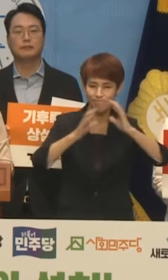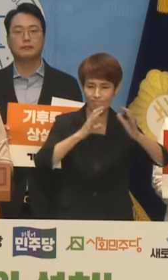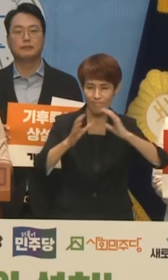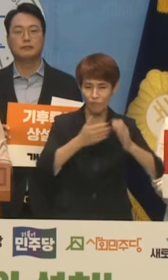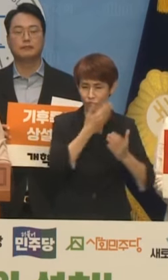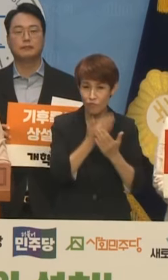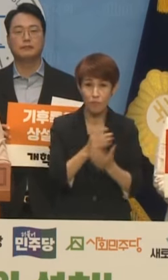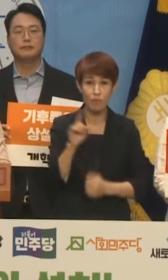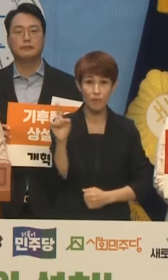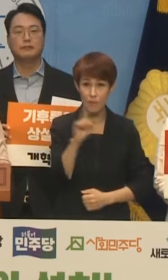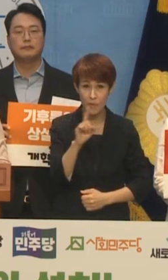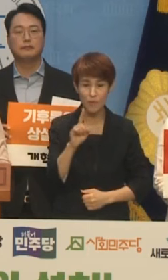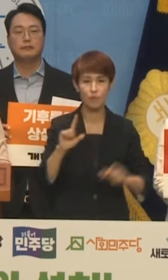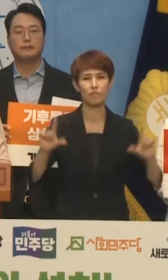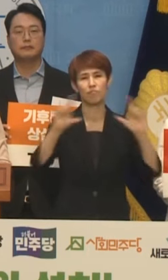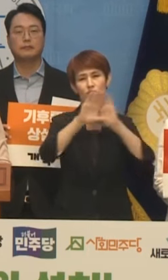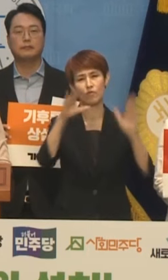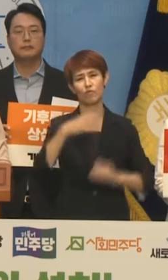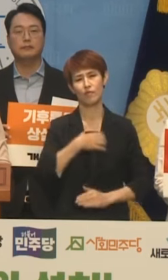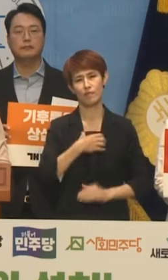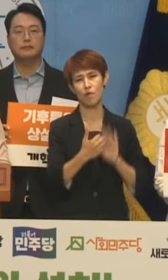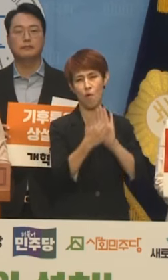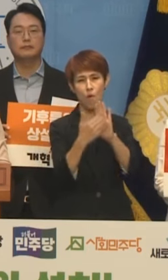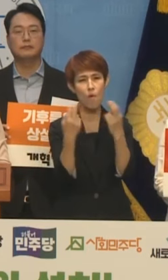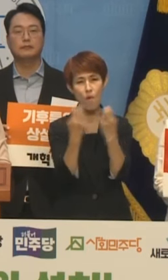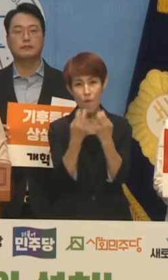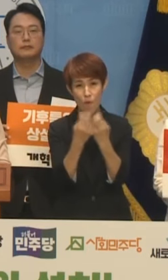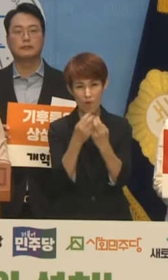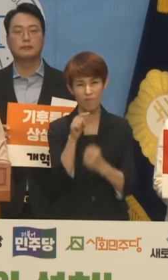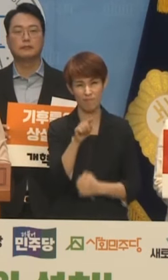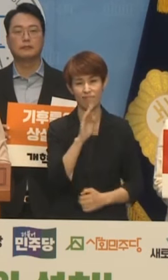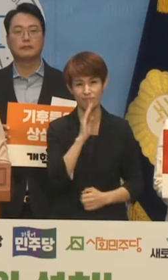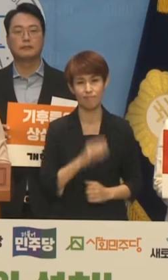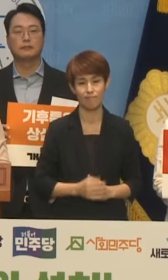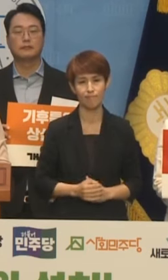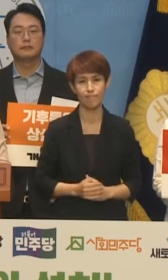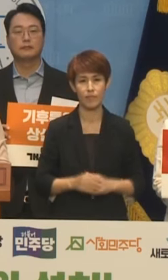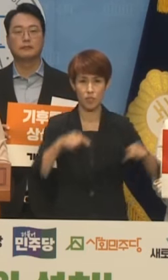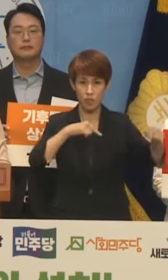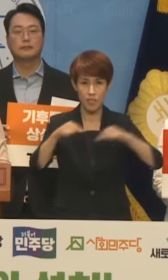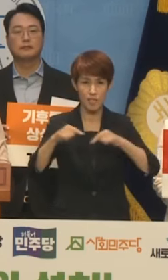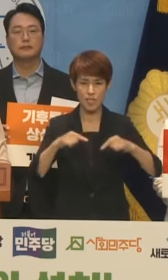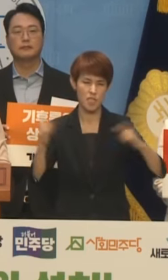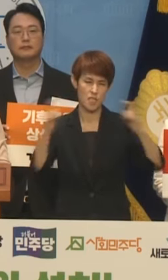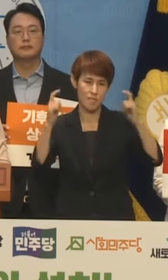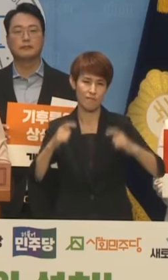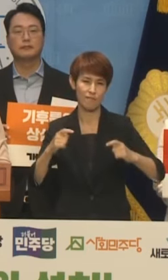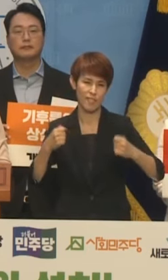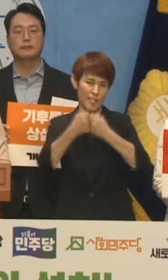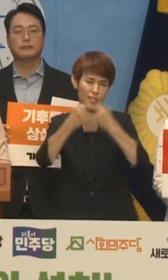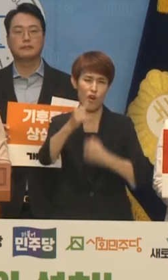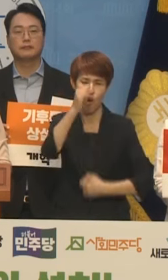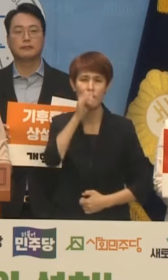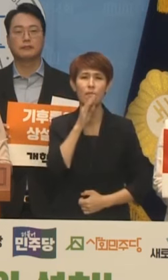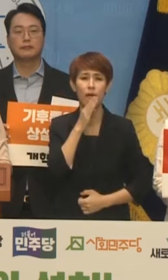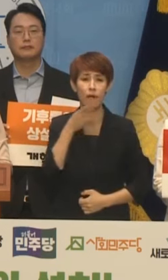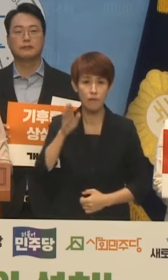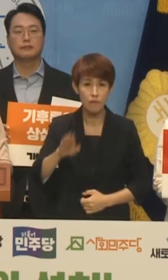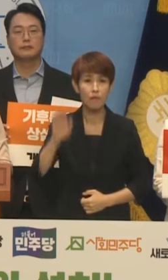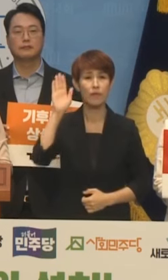하나가 바로 기후위기 대응일 것입니다. 우리 정치가 싸울 때는 싸우더라도 우리의